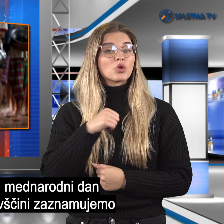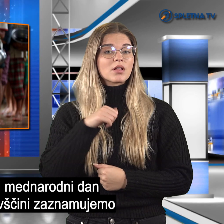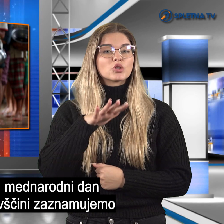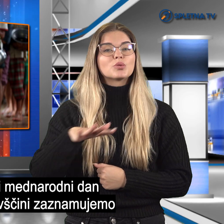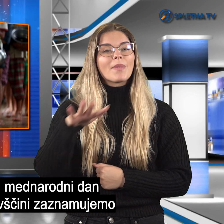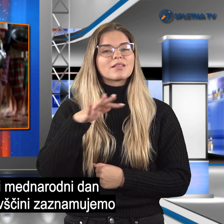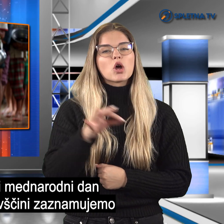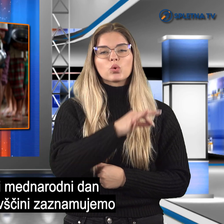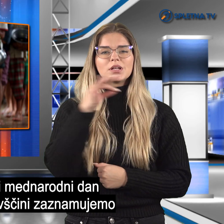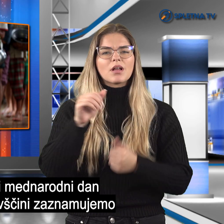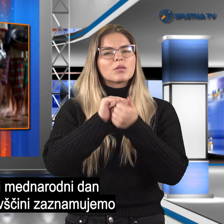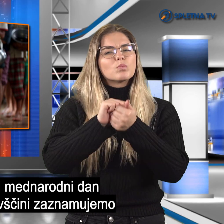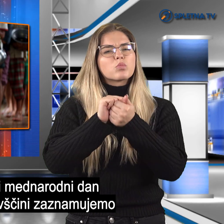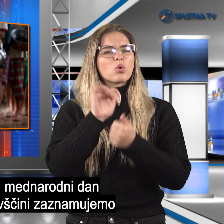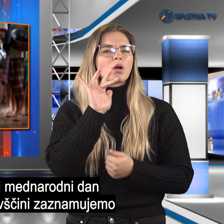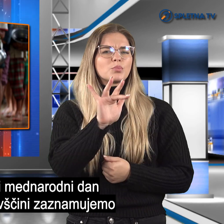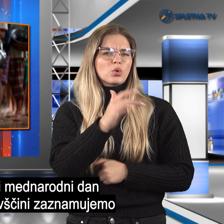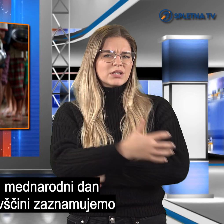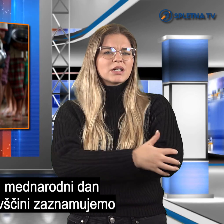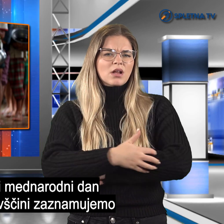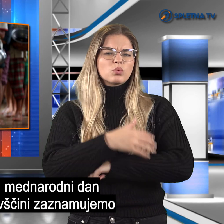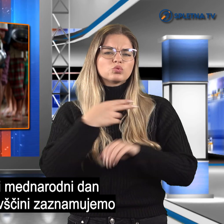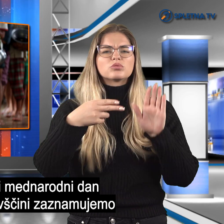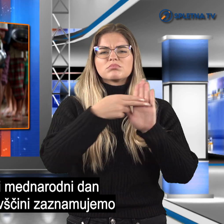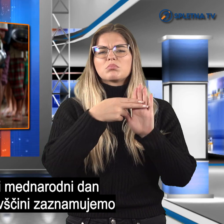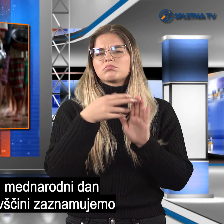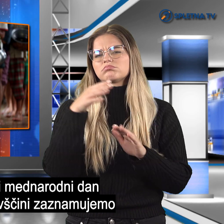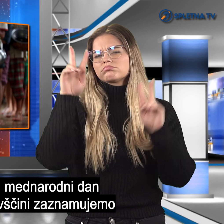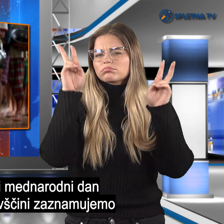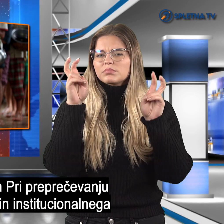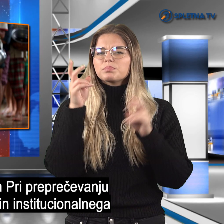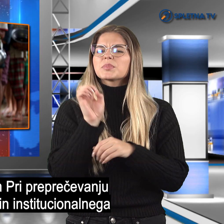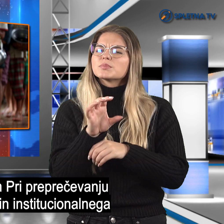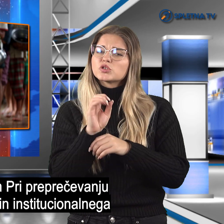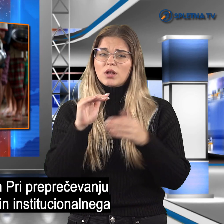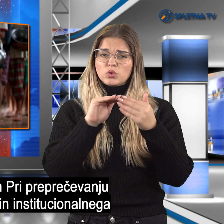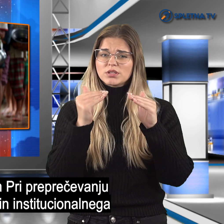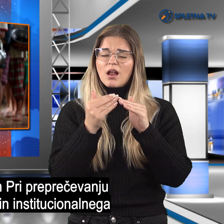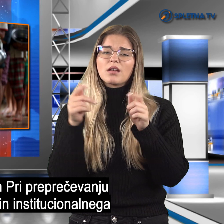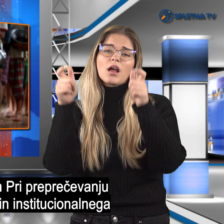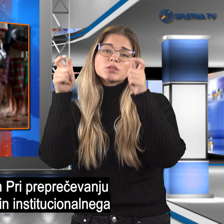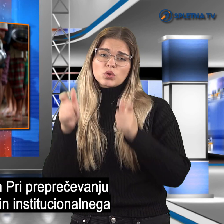Včerajšnji mednarodni dan boja proti revščini zaznamujemo pod geslom Pri preprečevanju socialnega